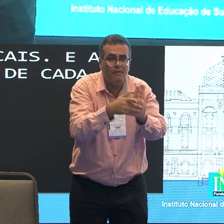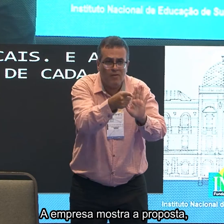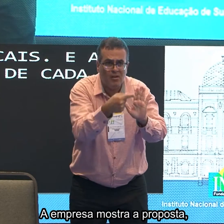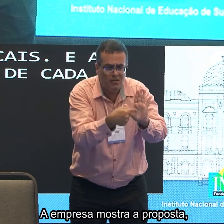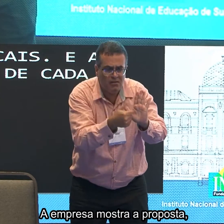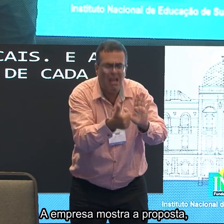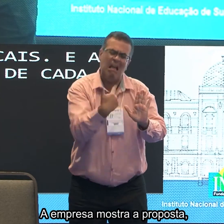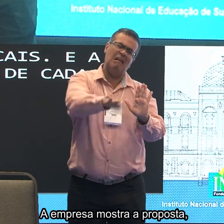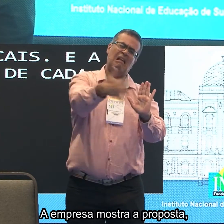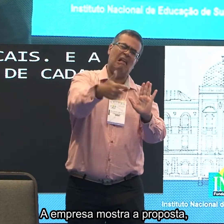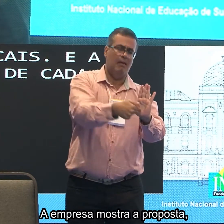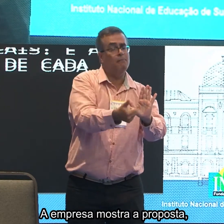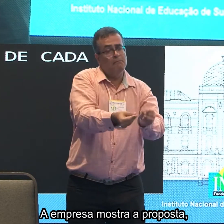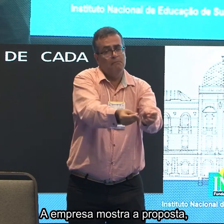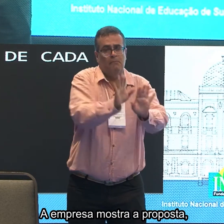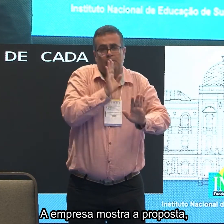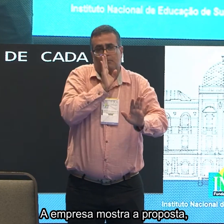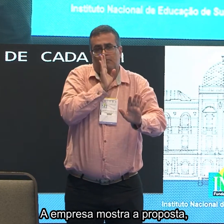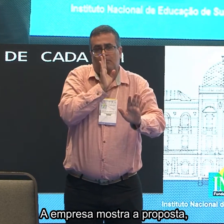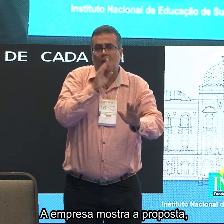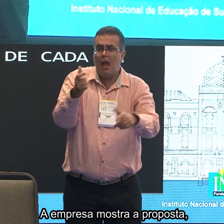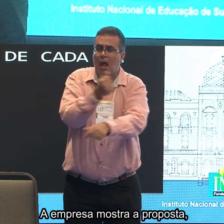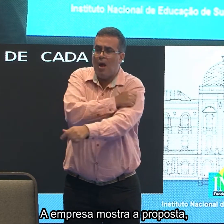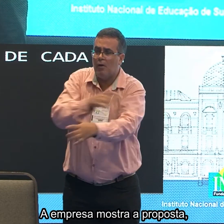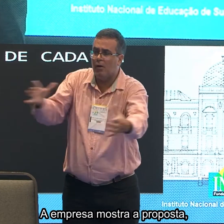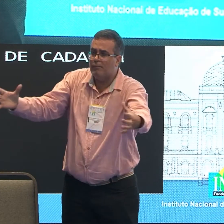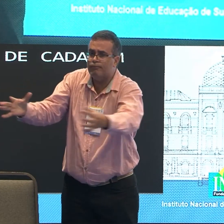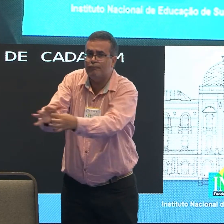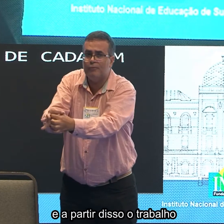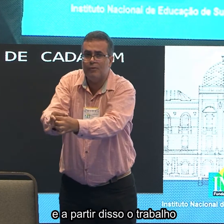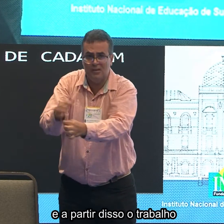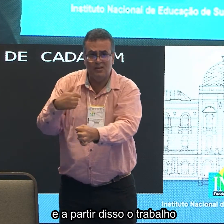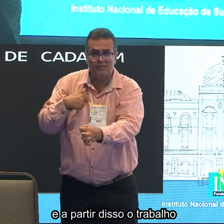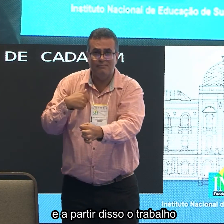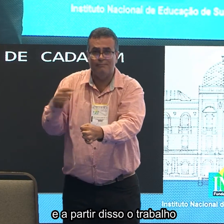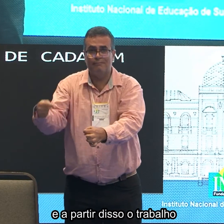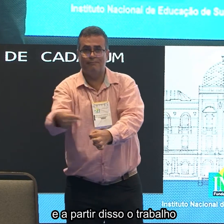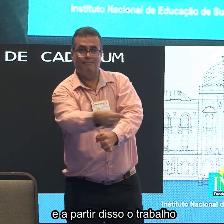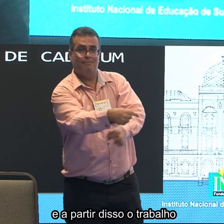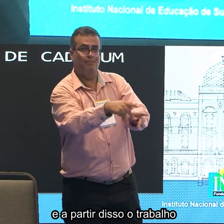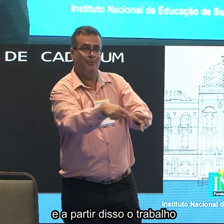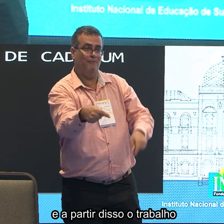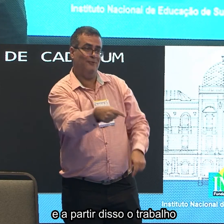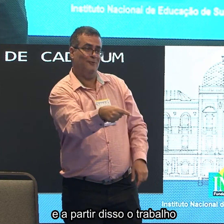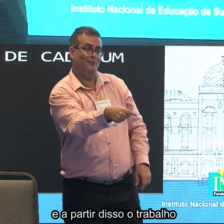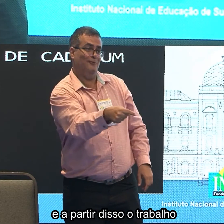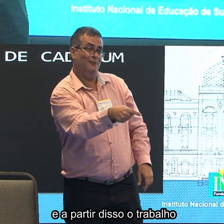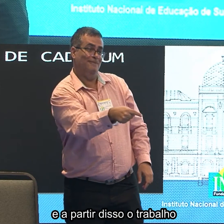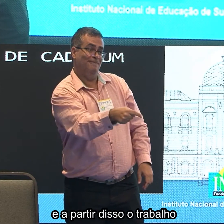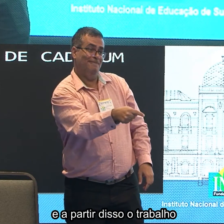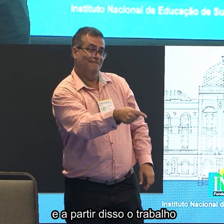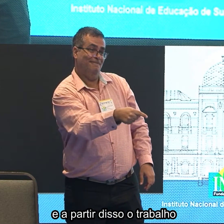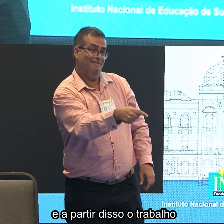A empresa mostra a proposta e aí, a partir disso, o trabalho